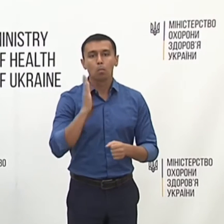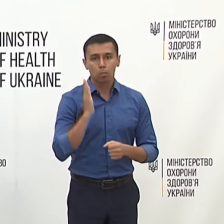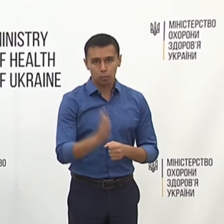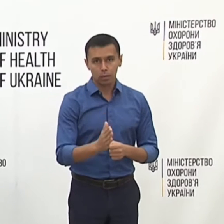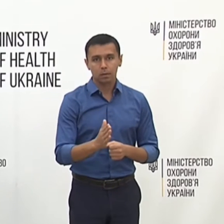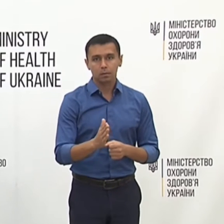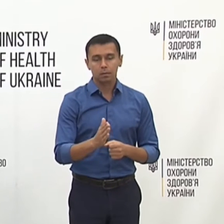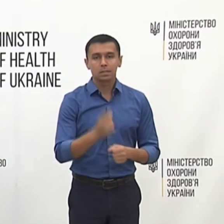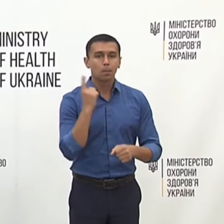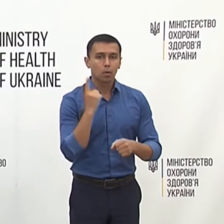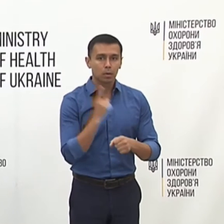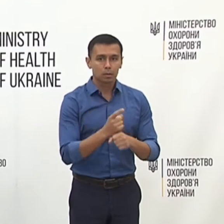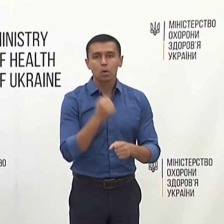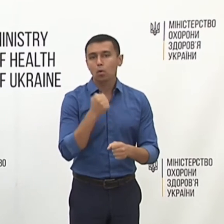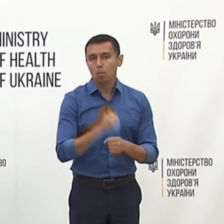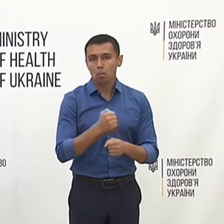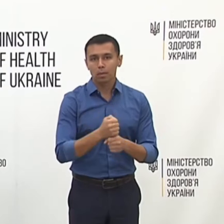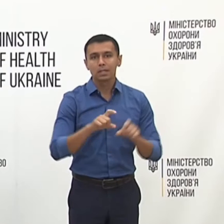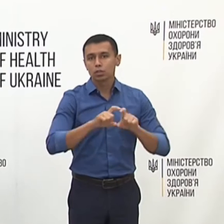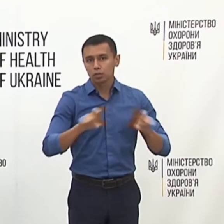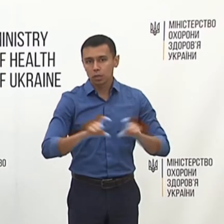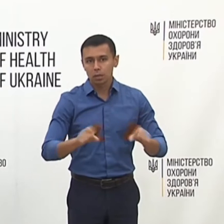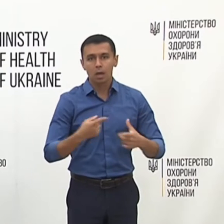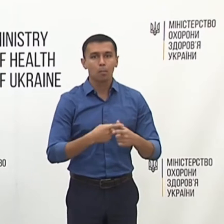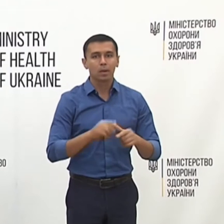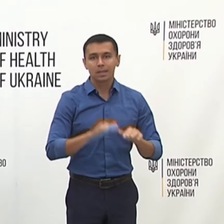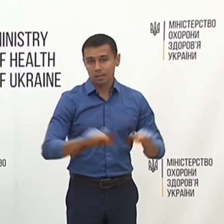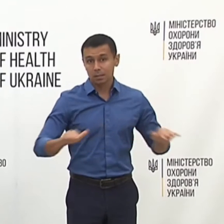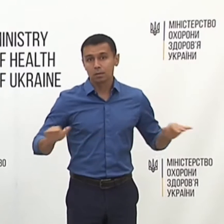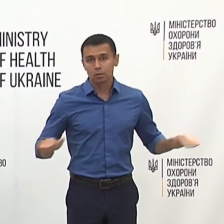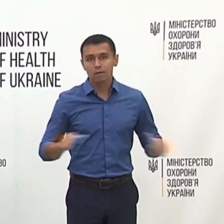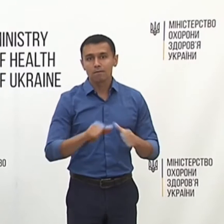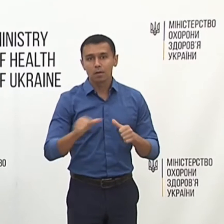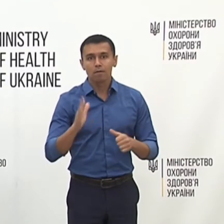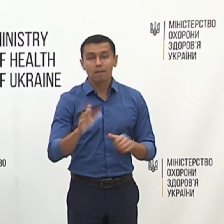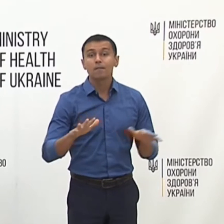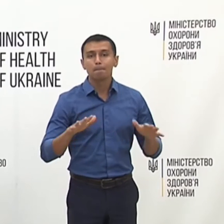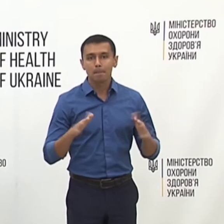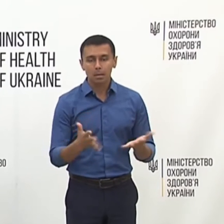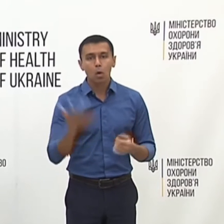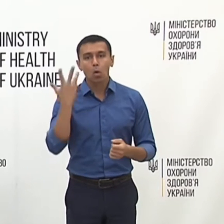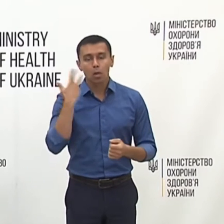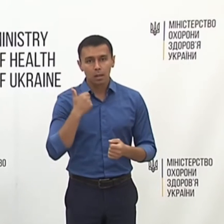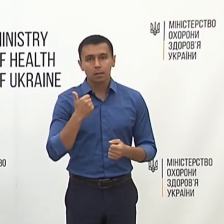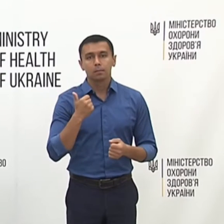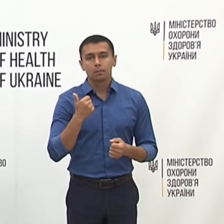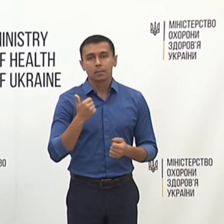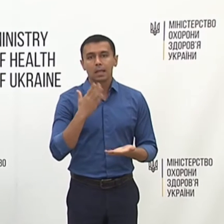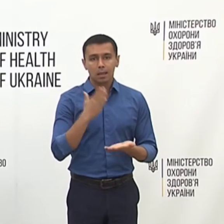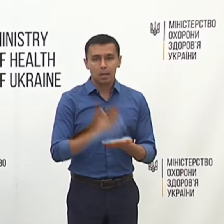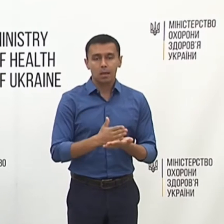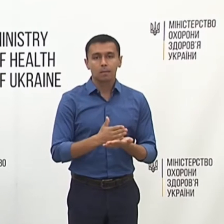буде заборонятися робота шкіл або дитячих садочків виключно в випадках, коли